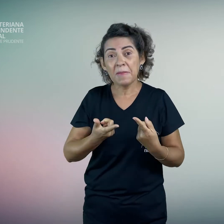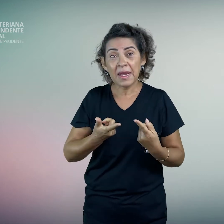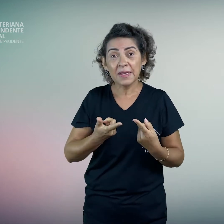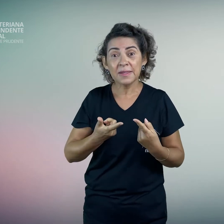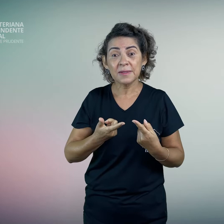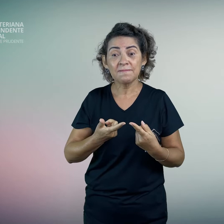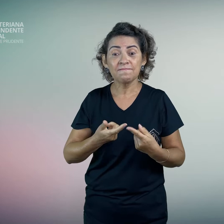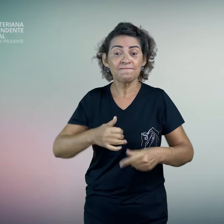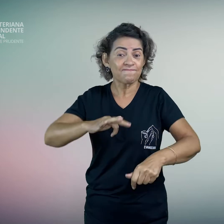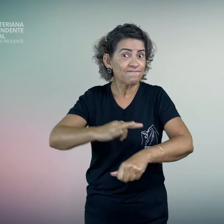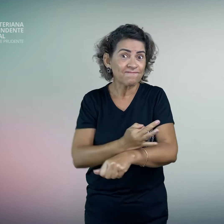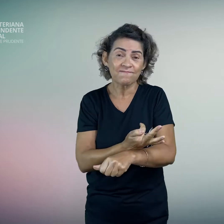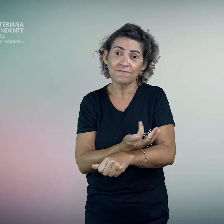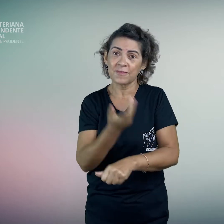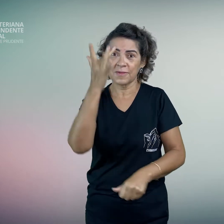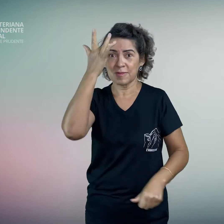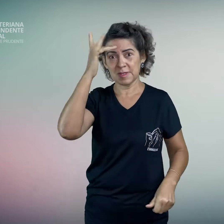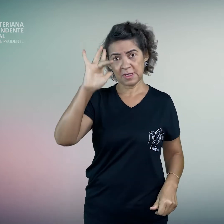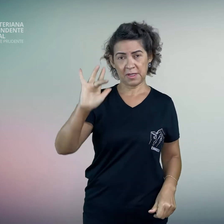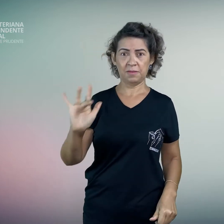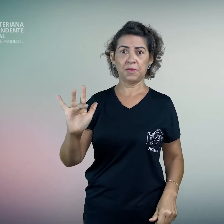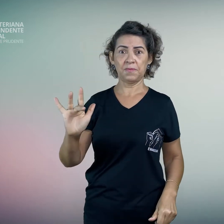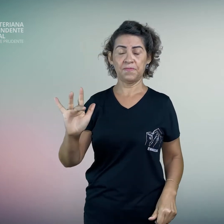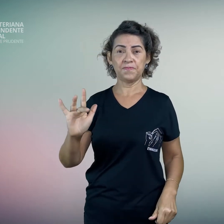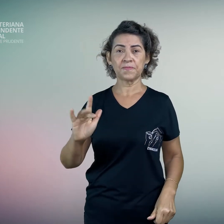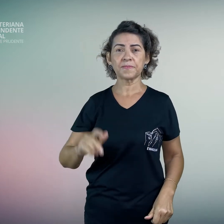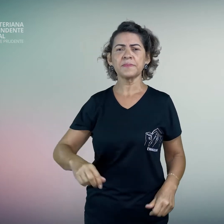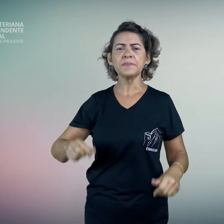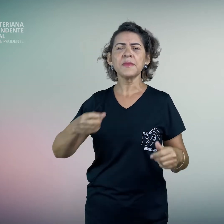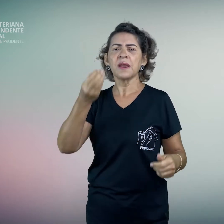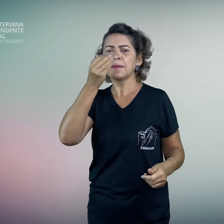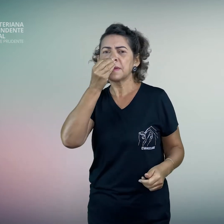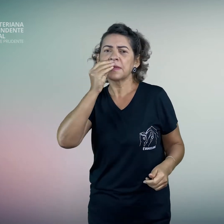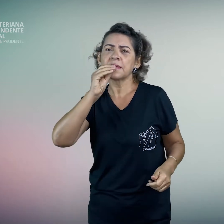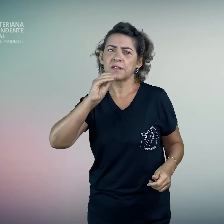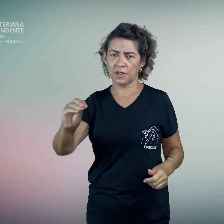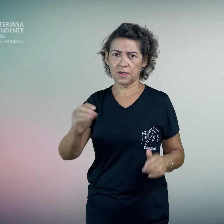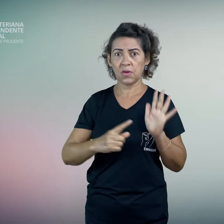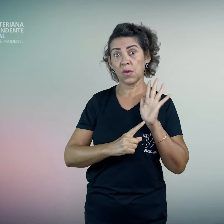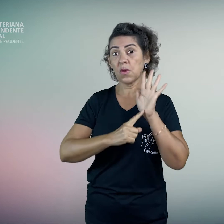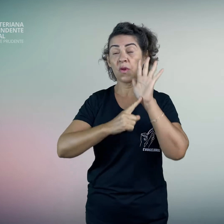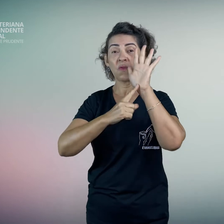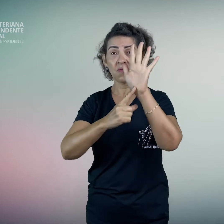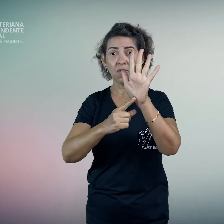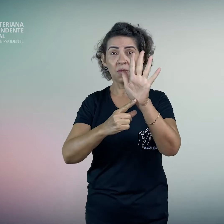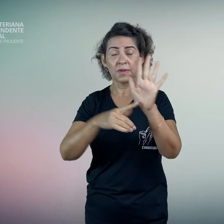Para entendermos a rejeição, quero destacar a vida de alguns personagens